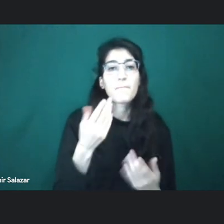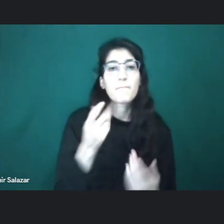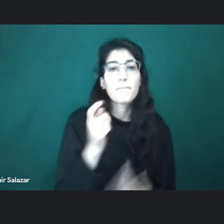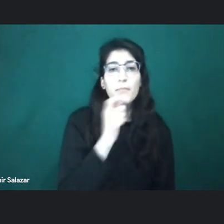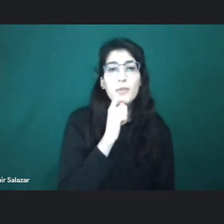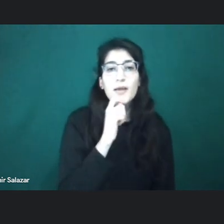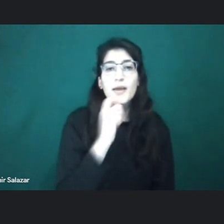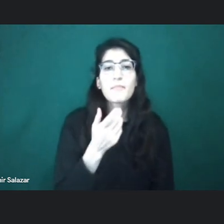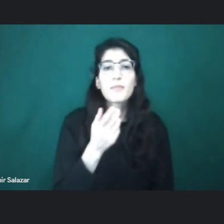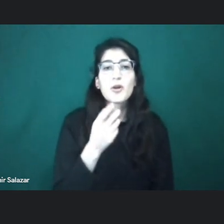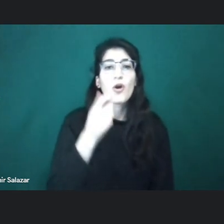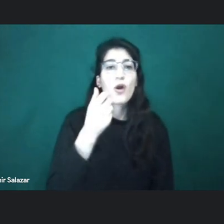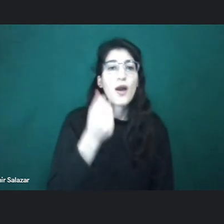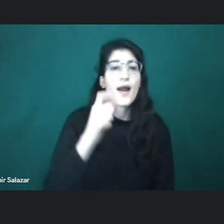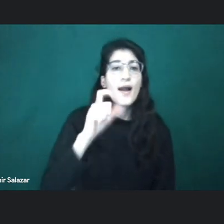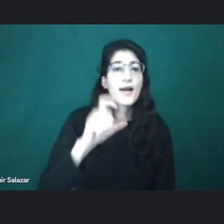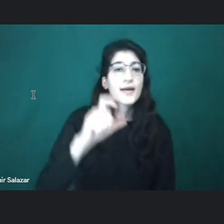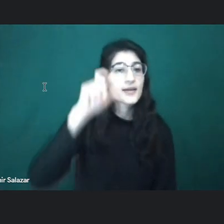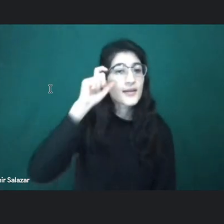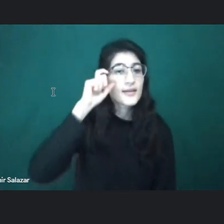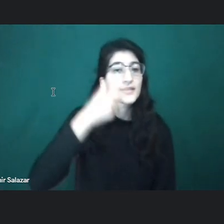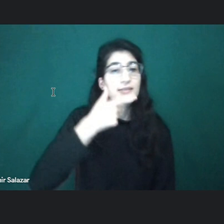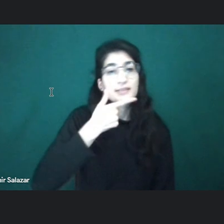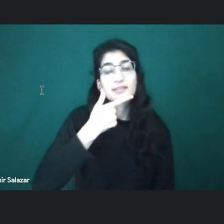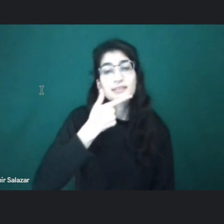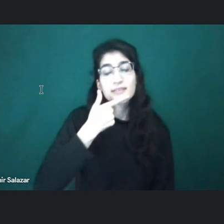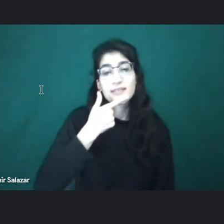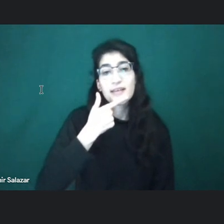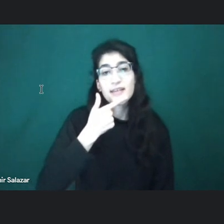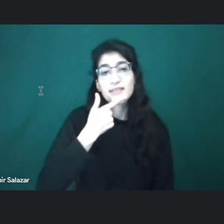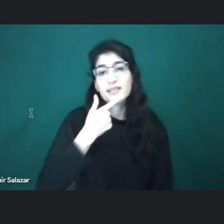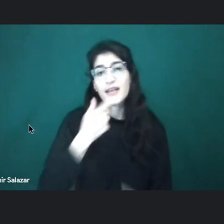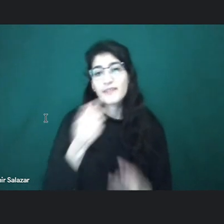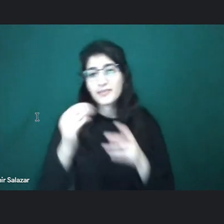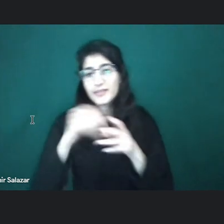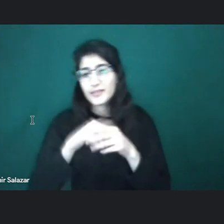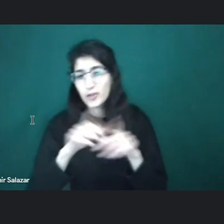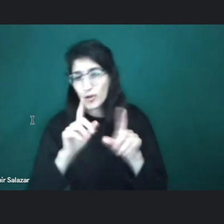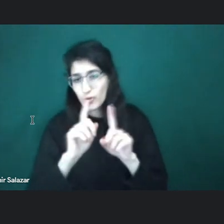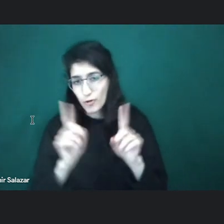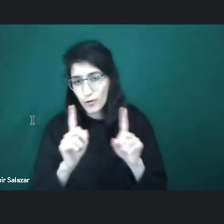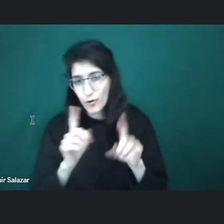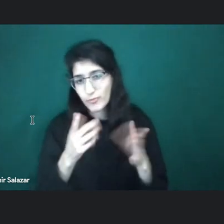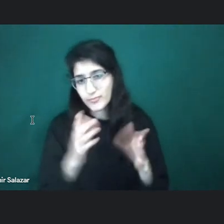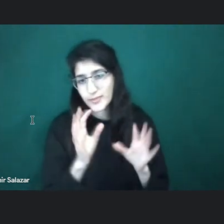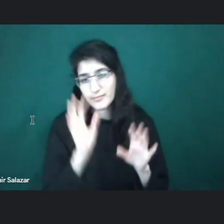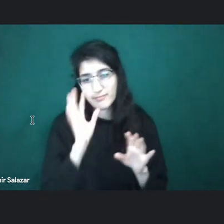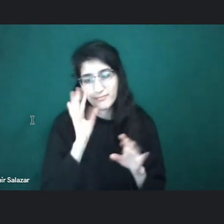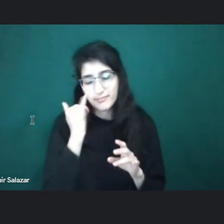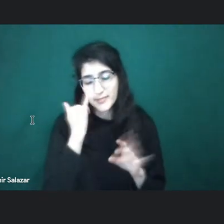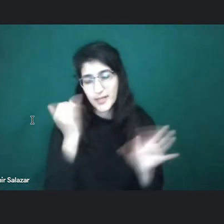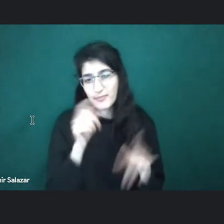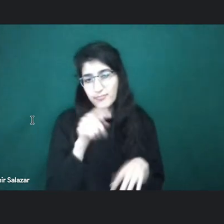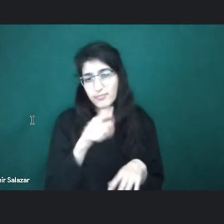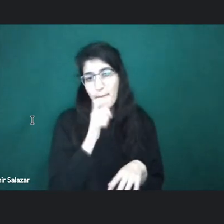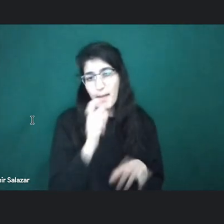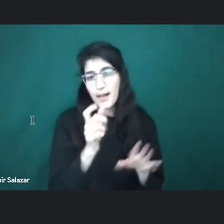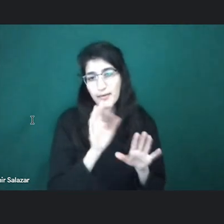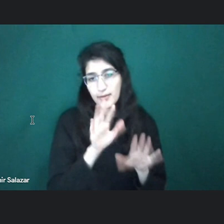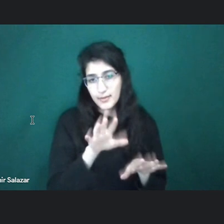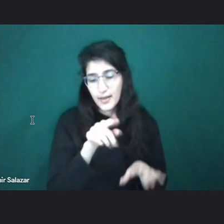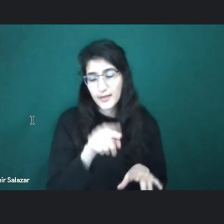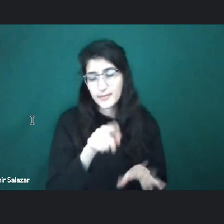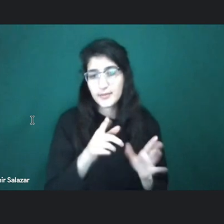es la palabra así. Pero bueno, no nos vamos a complicar tanto, ¿sí? En eso no es que vamos a hacer